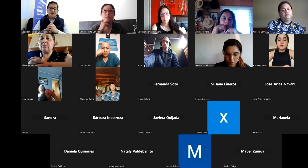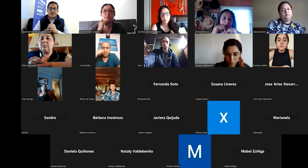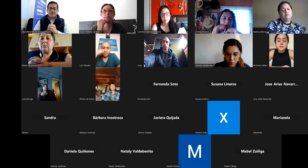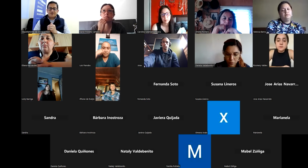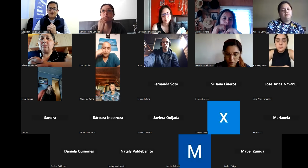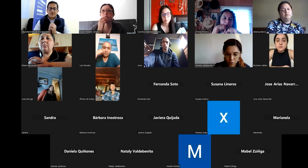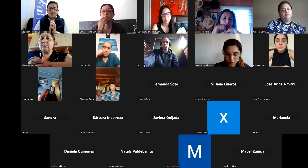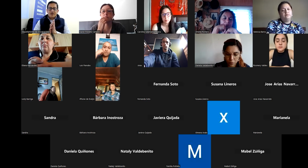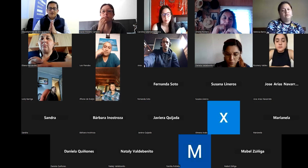lengua de señas